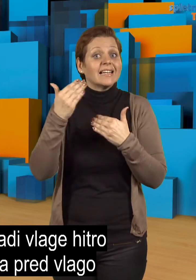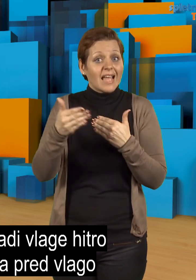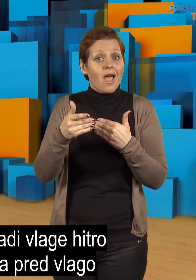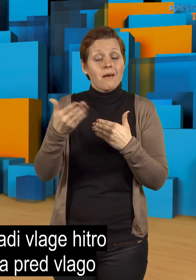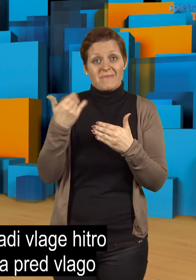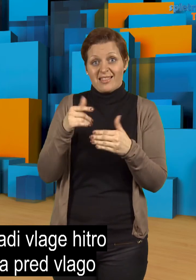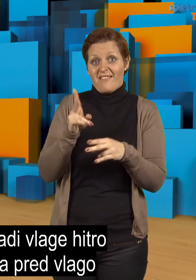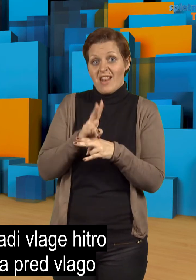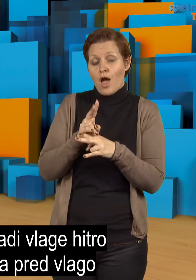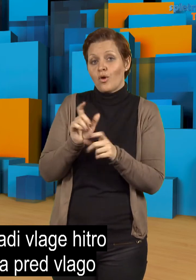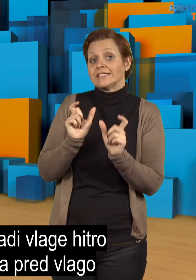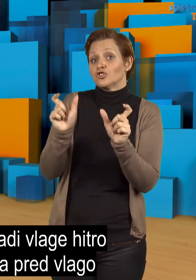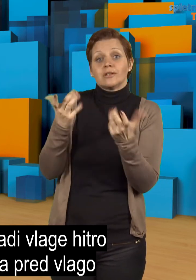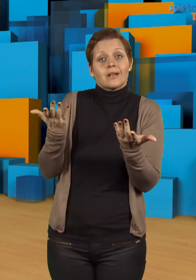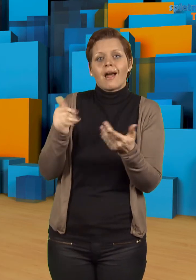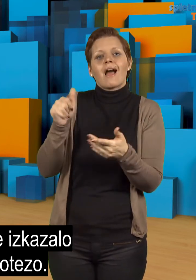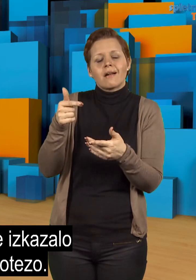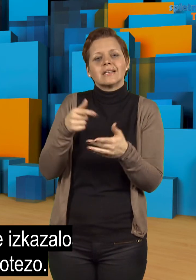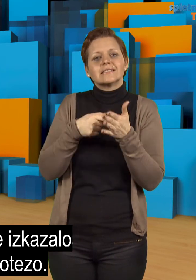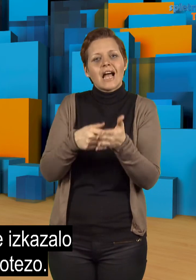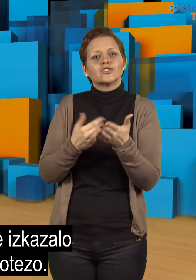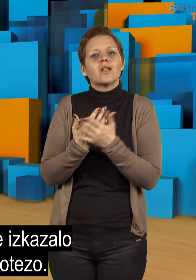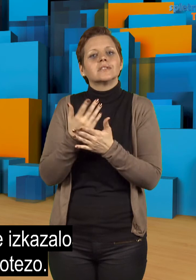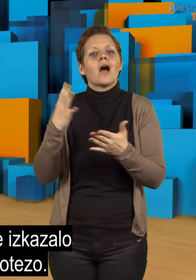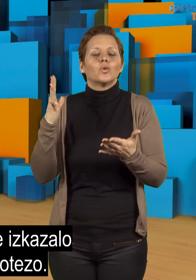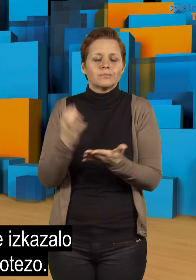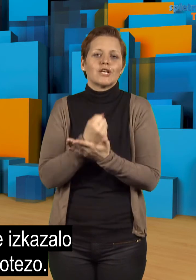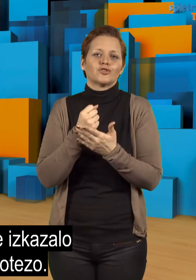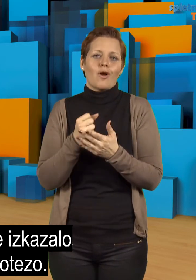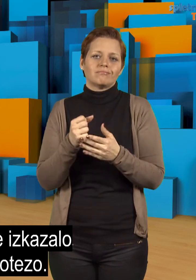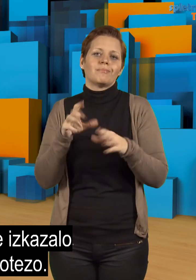Kasneje so ga pred vlago zaščitili, kar se je izkazalo za uspešno potezo.